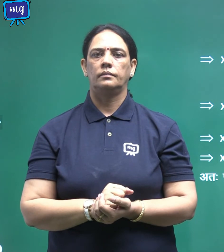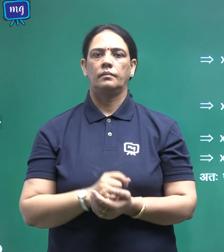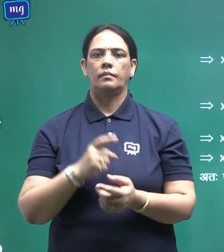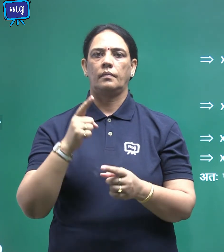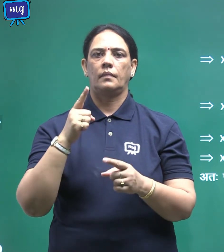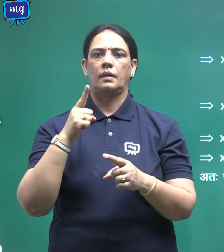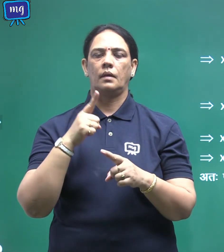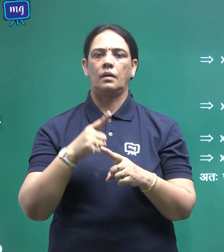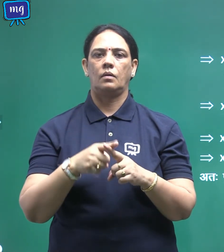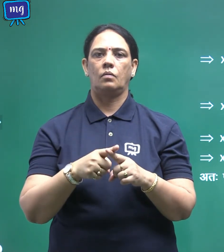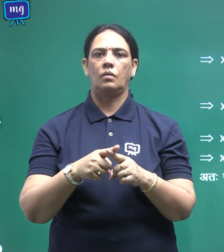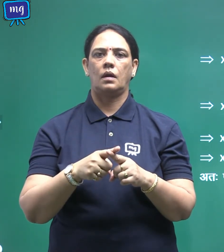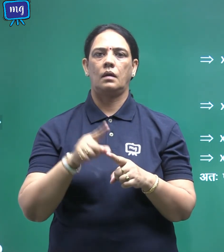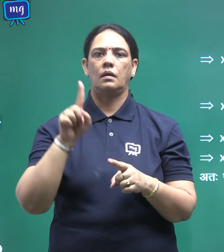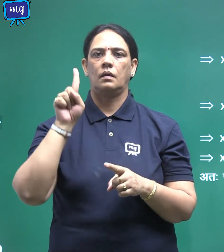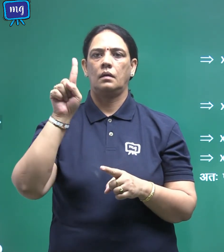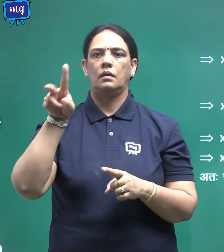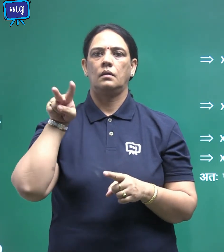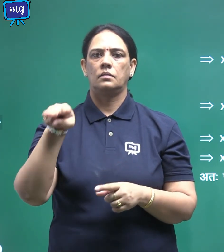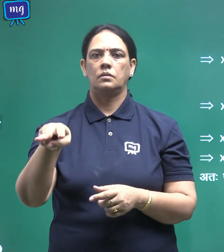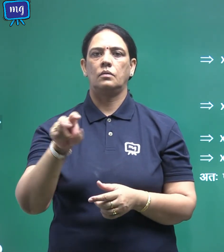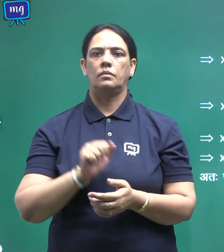गुणा